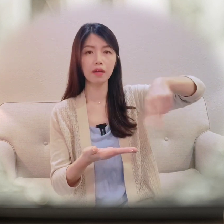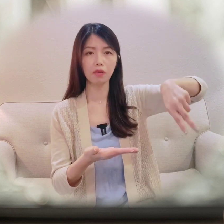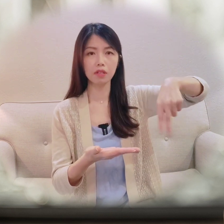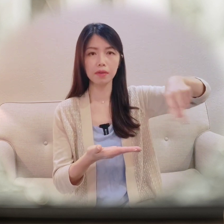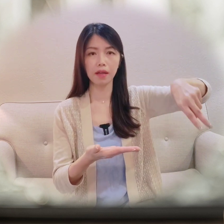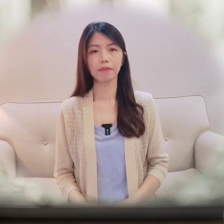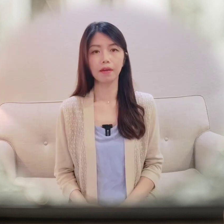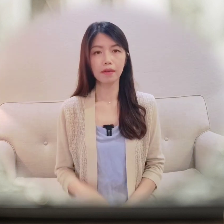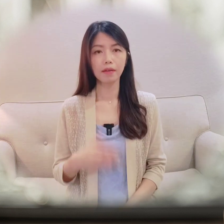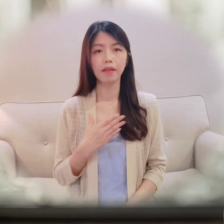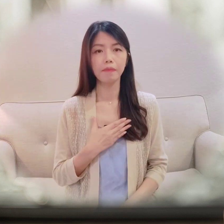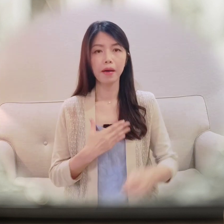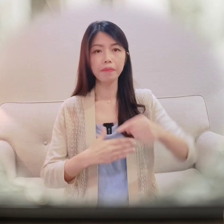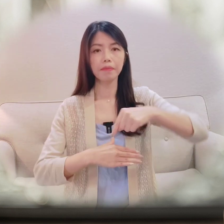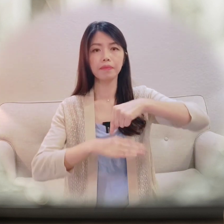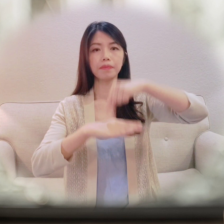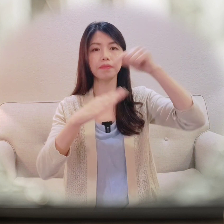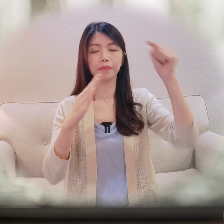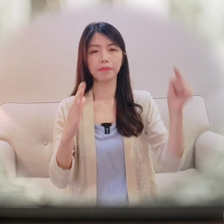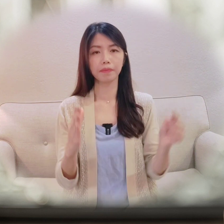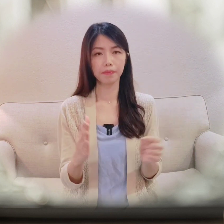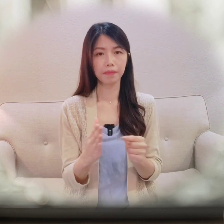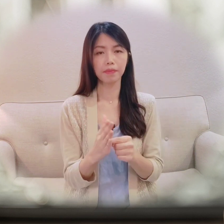방황하다 이런 뜻입니다. 내 맘